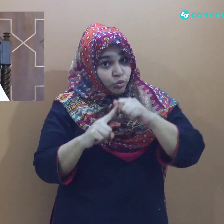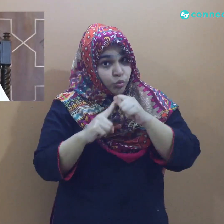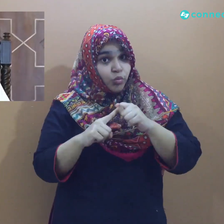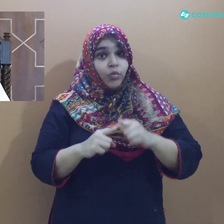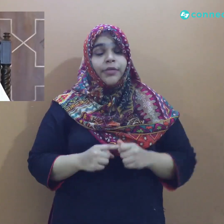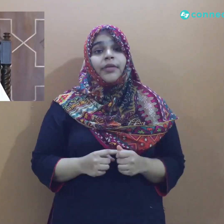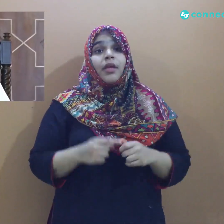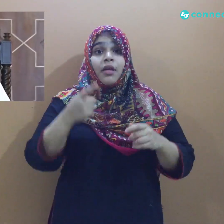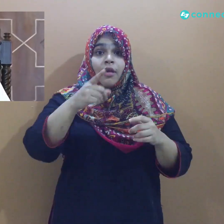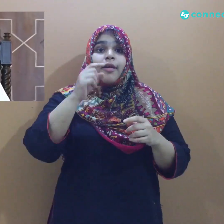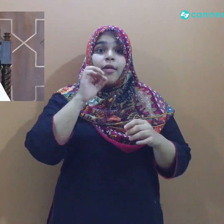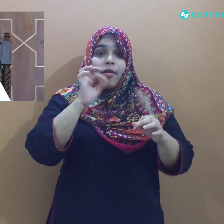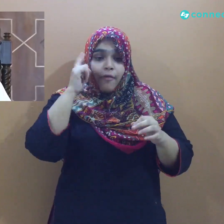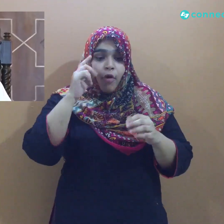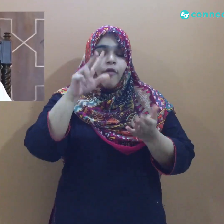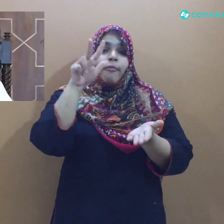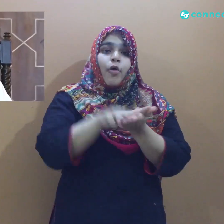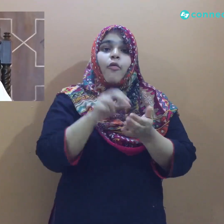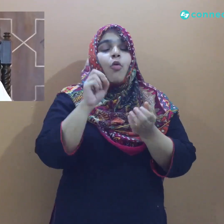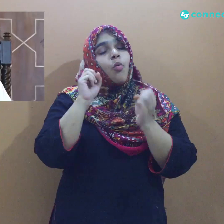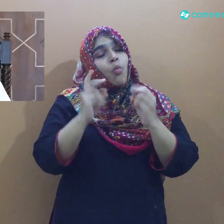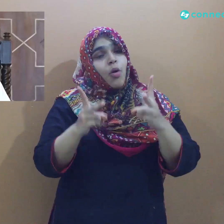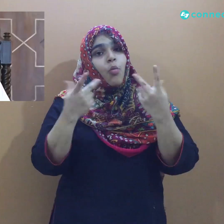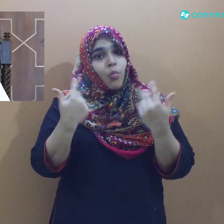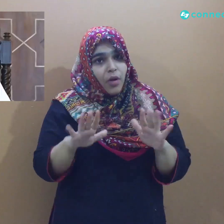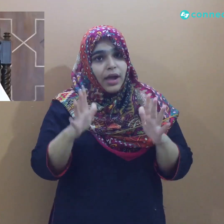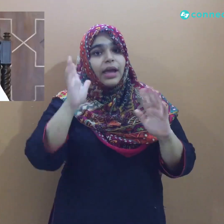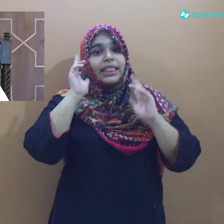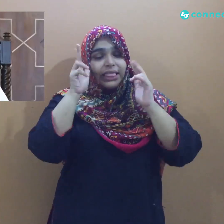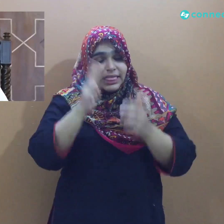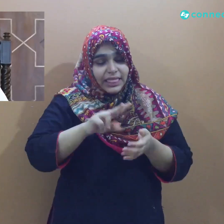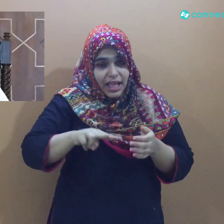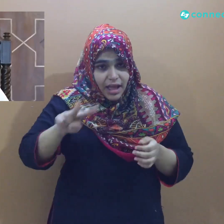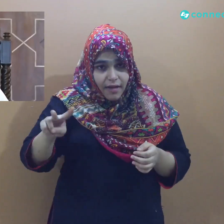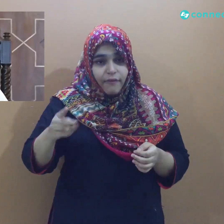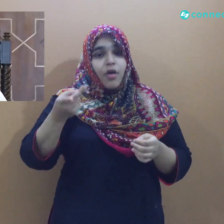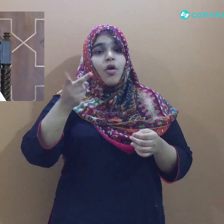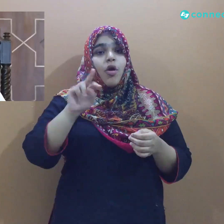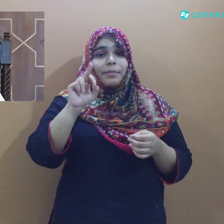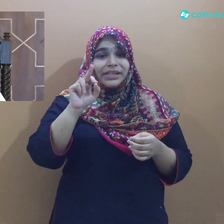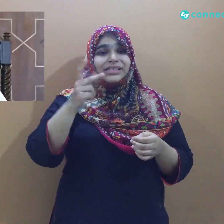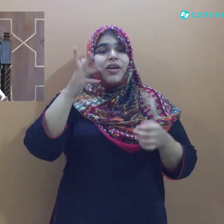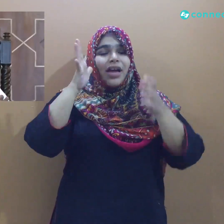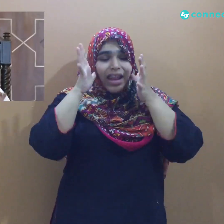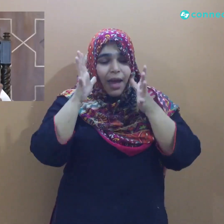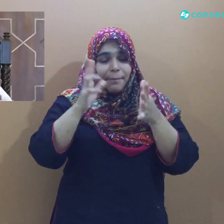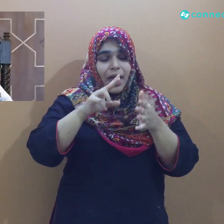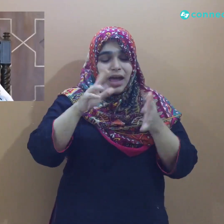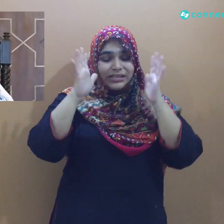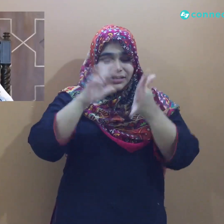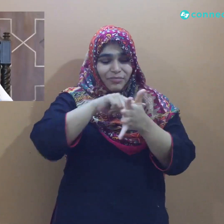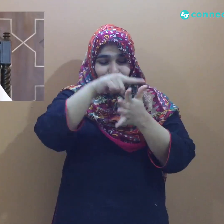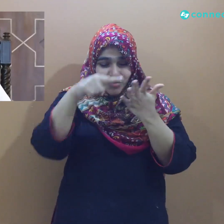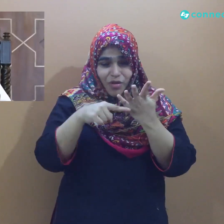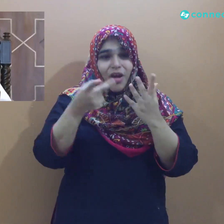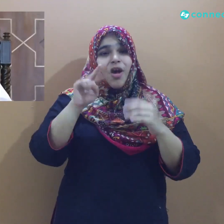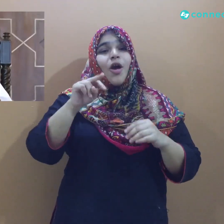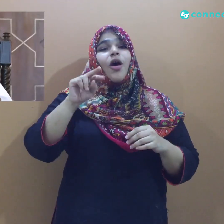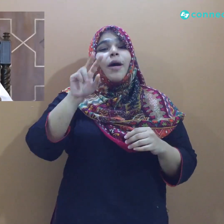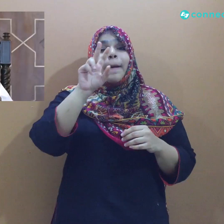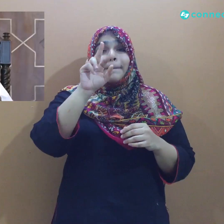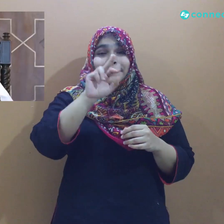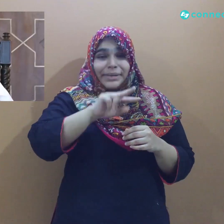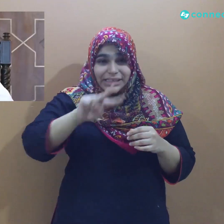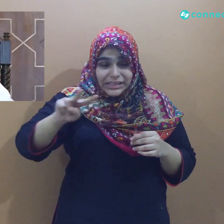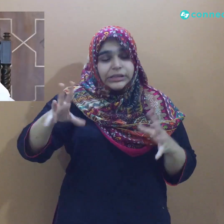کے ساتھ یہ مشروط اجازت ہے کہ وہ تراویحوں کا اور فرائض نماز کا اور جمعے کا اہتمام کریں۔ یہ سوشل